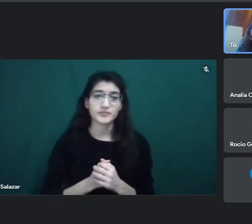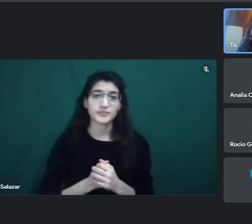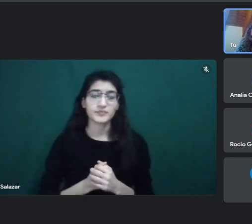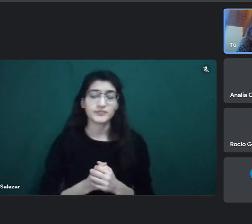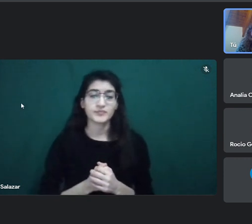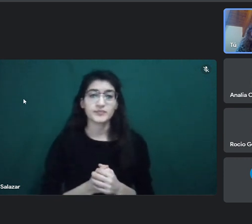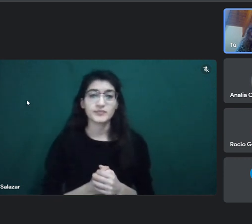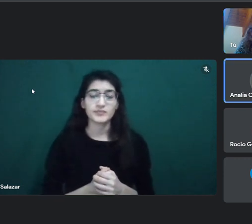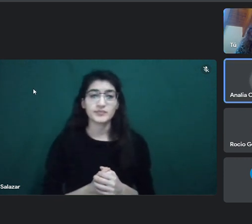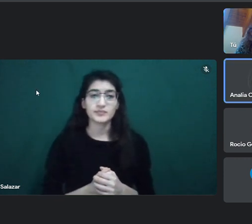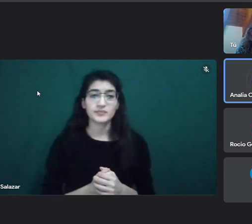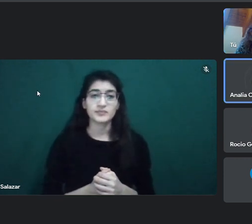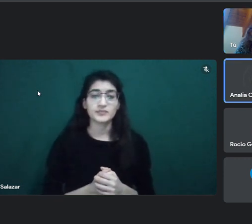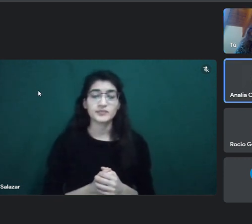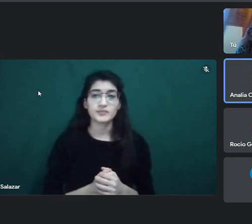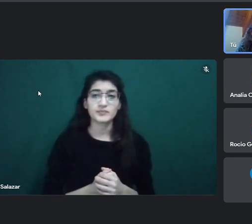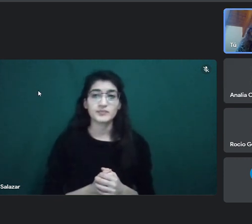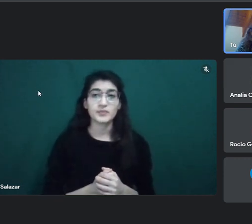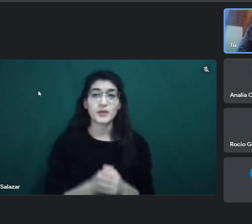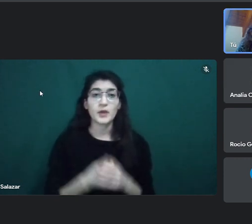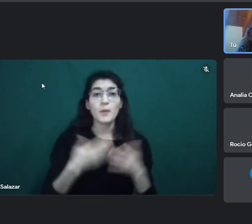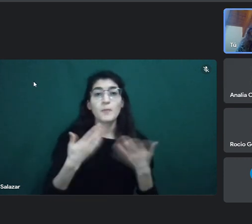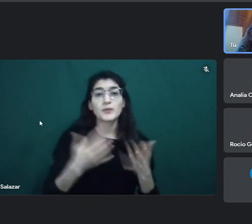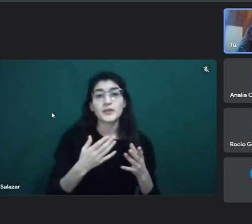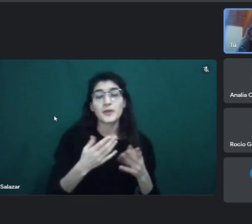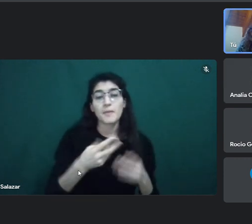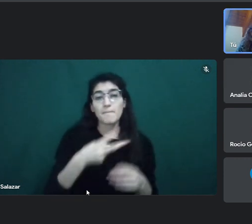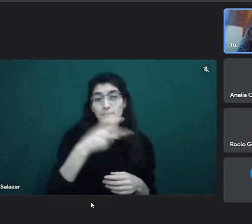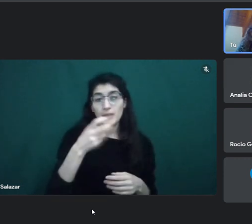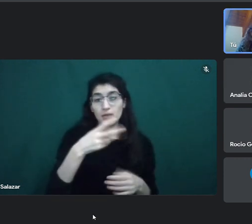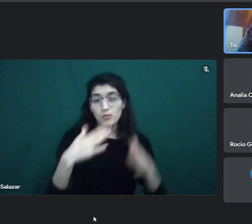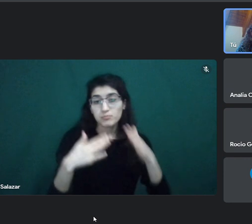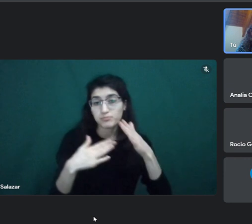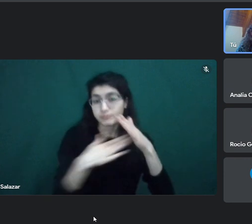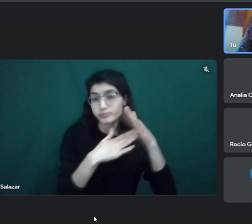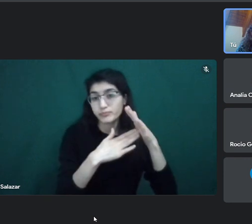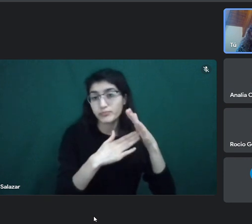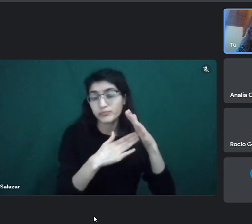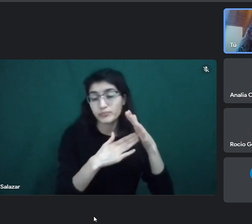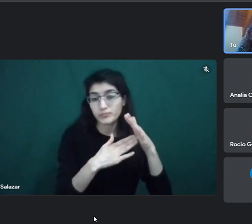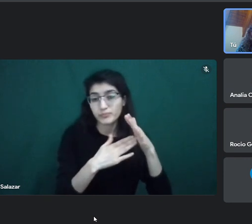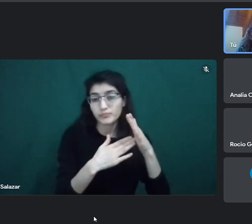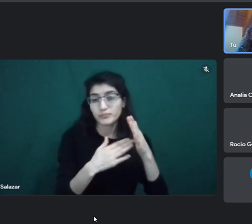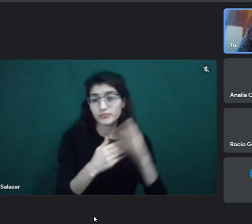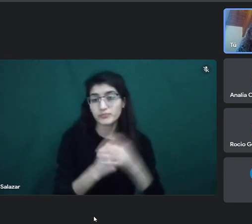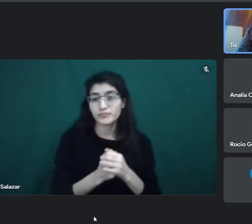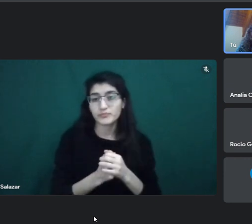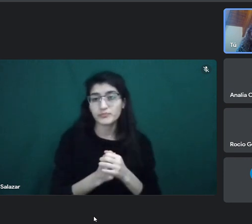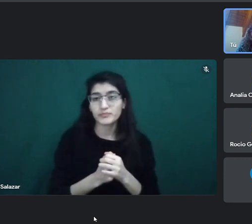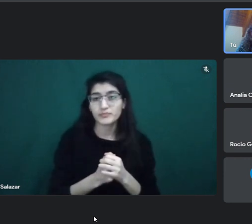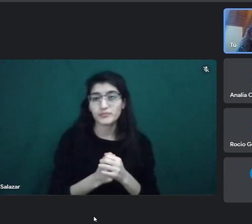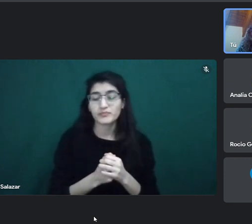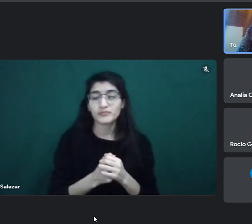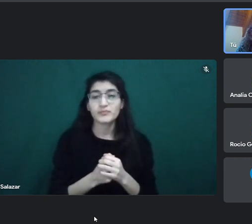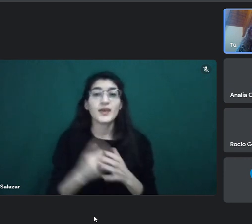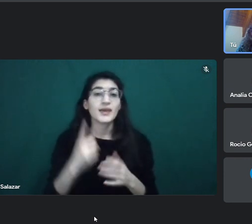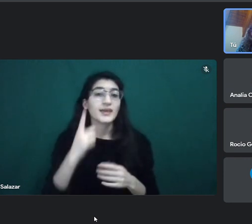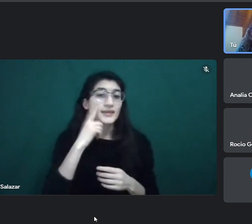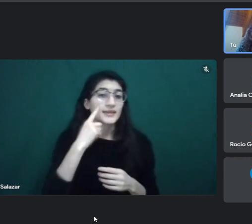Puede ser que esté como verbo principal, is, ¿sí?